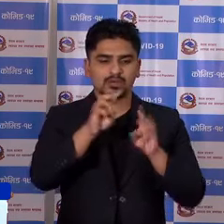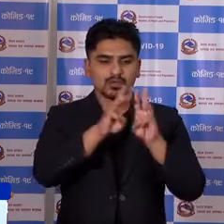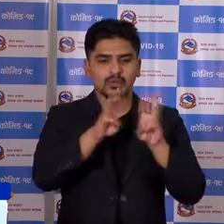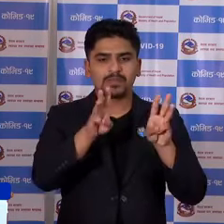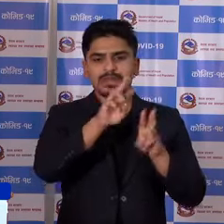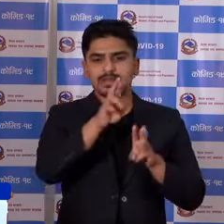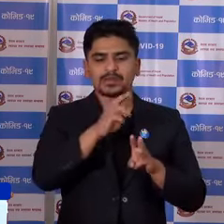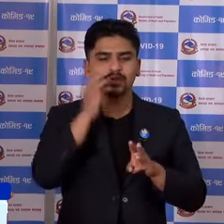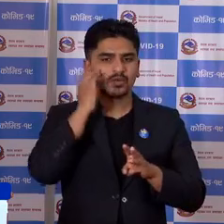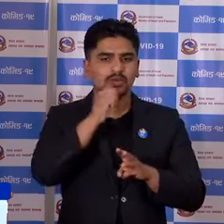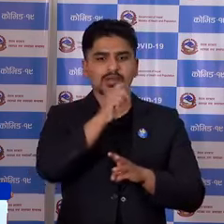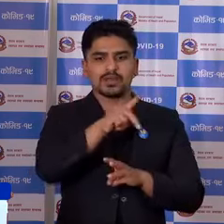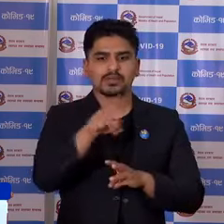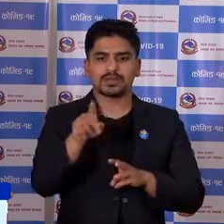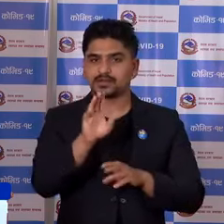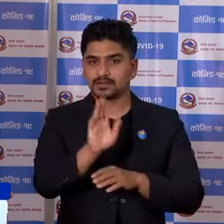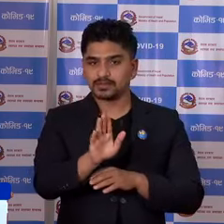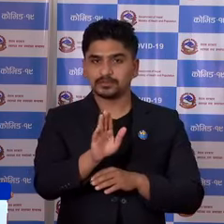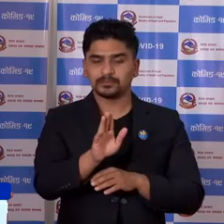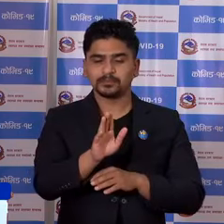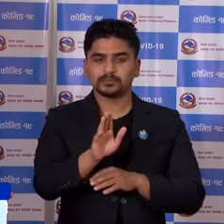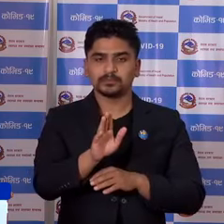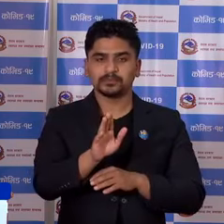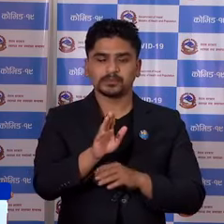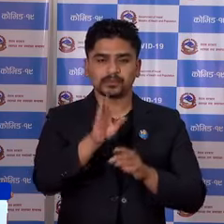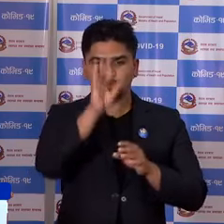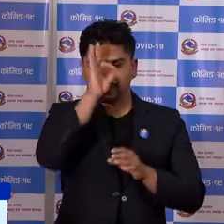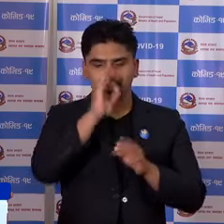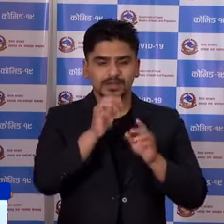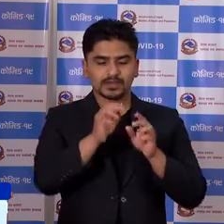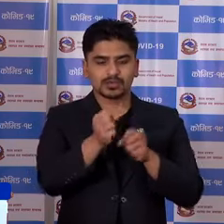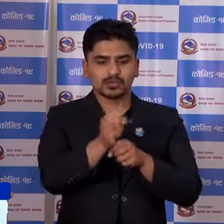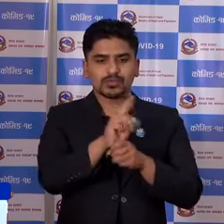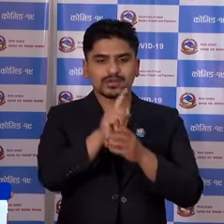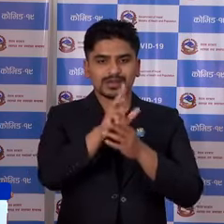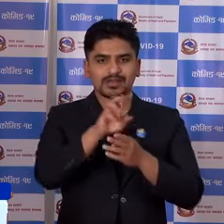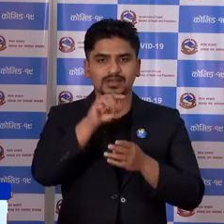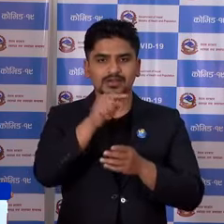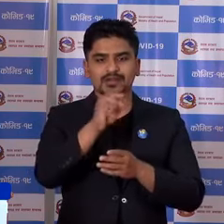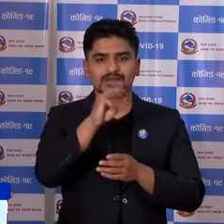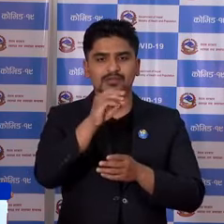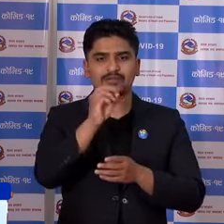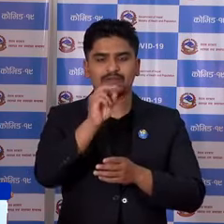पेज र मोबाइल एप्लिकेसन छ। विशेष वेब पेज